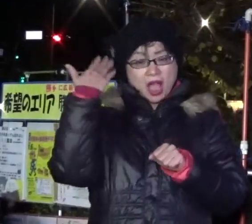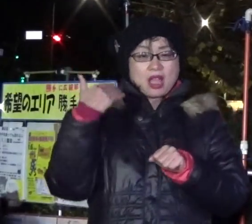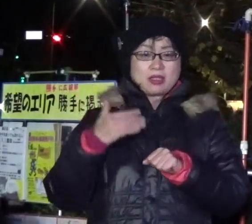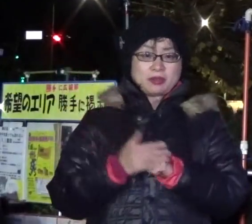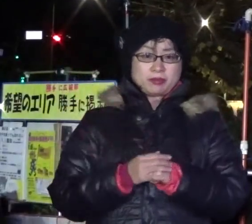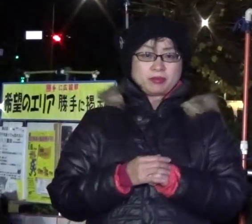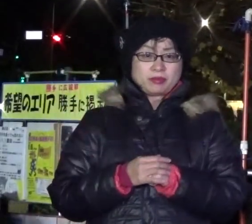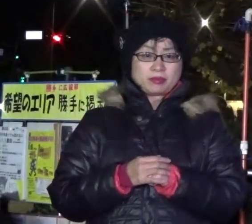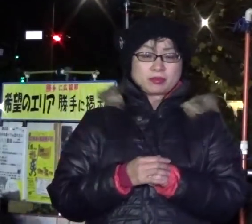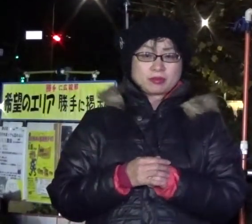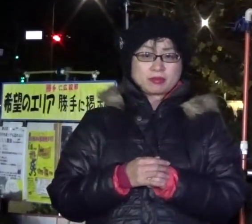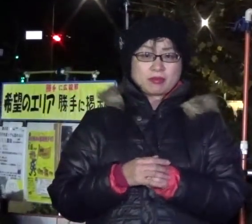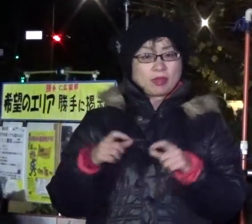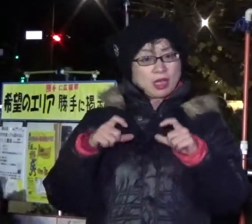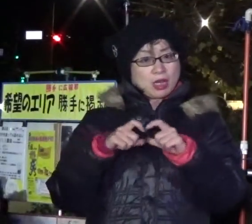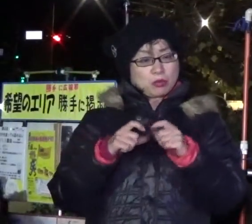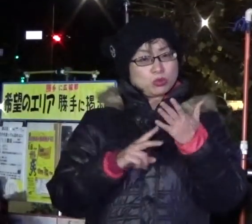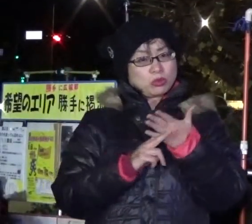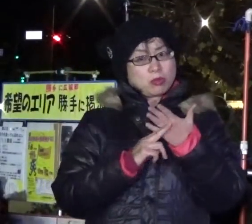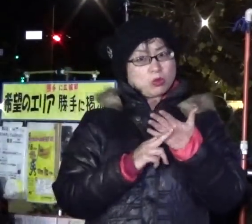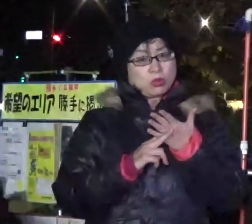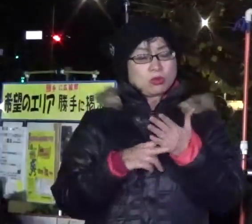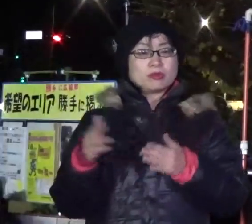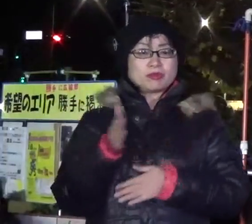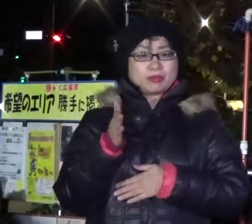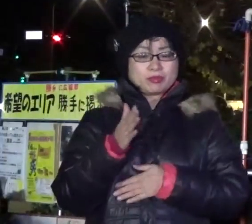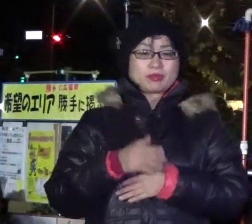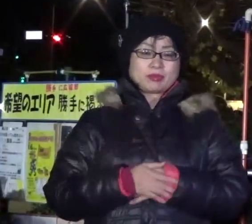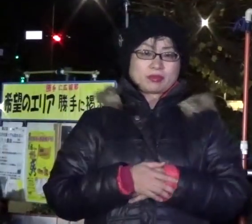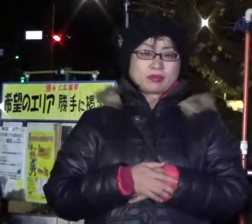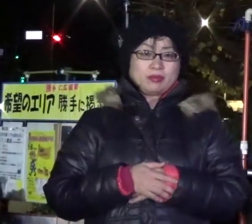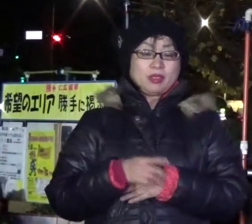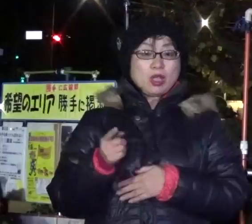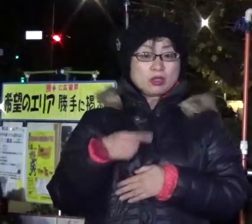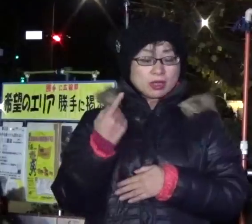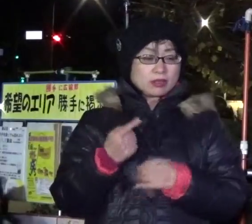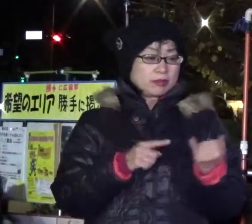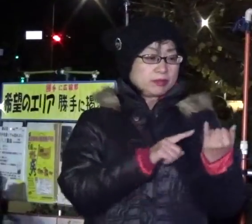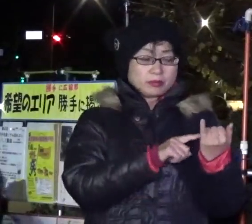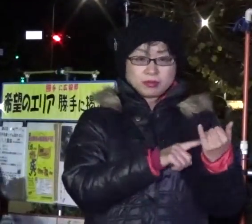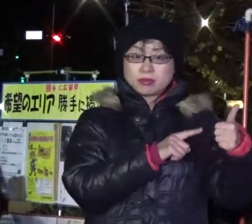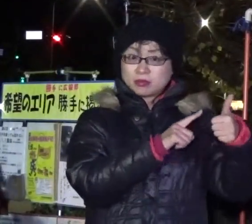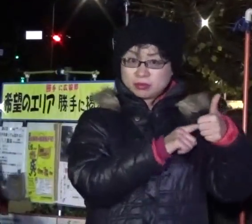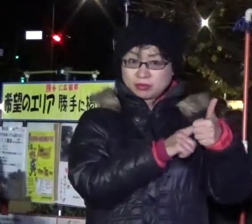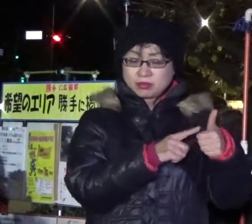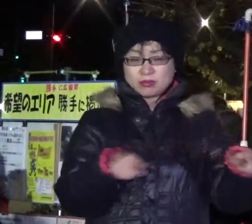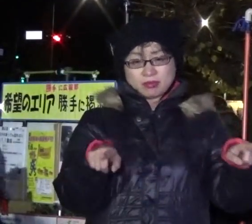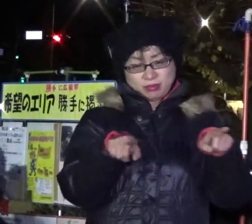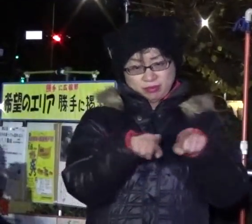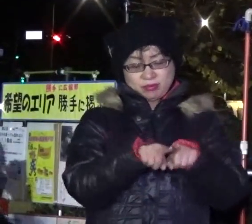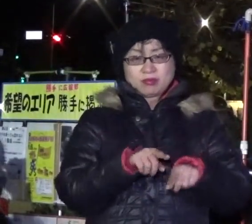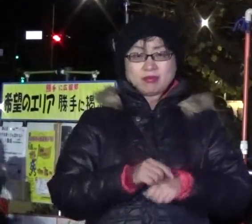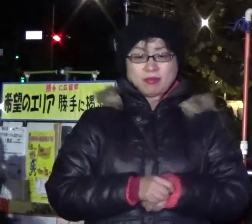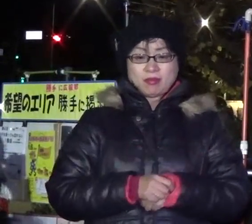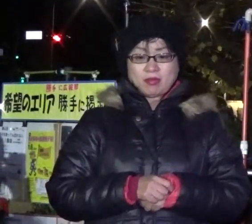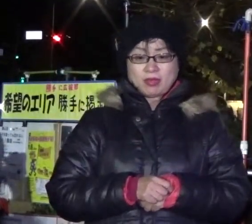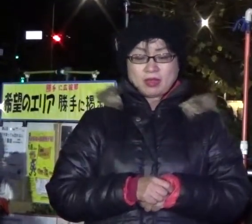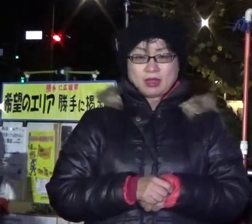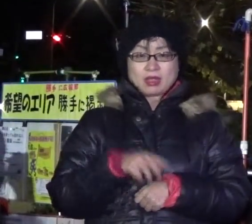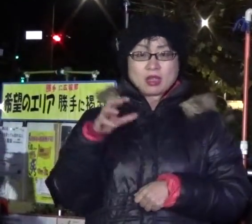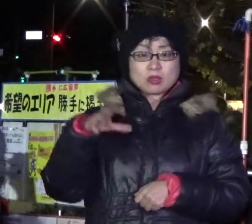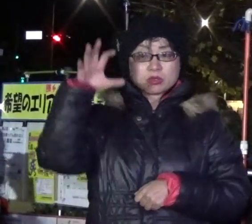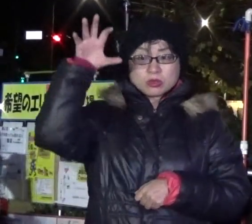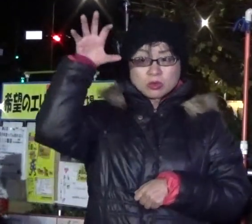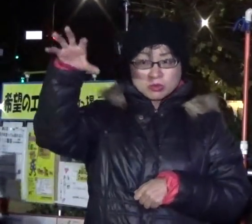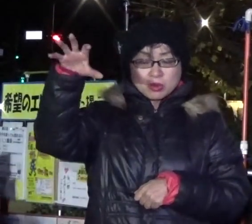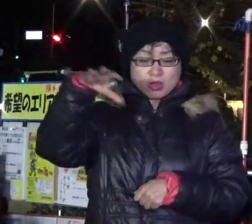分ラブデモの頃だったと思うんですが、その頃、きっかけに飛鳥さんや二郎さんと知り合って、それで希望、当時のファミリー